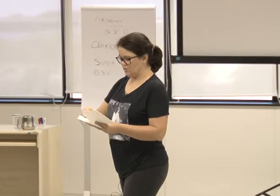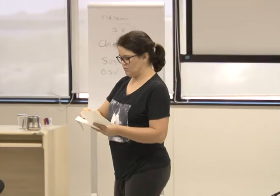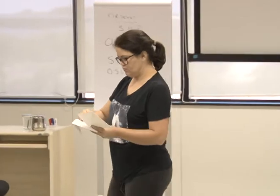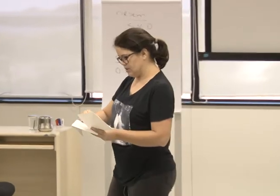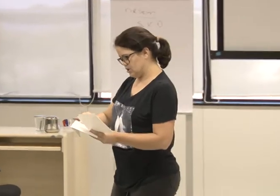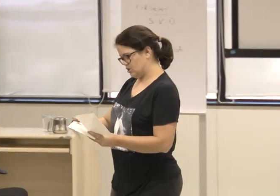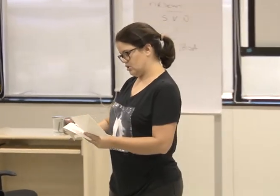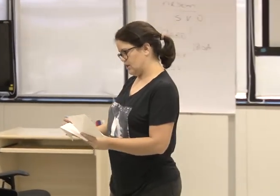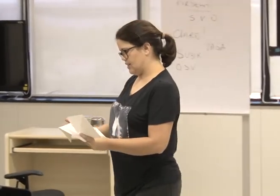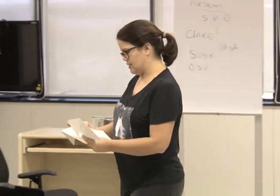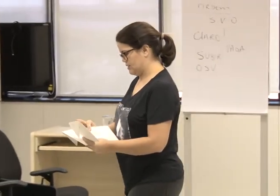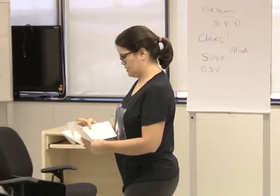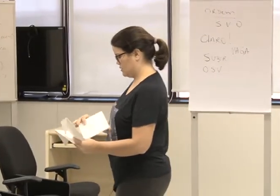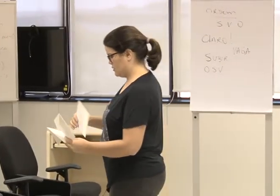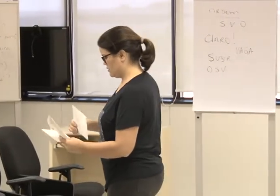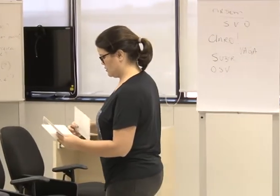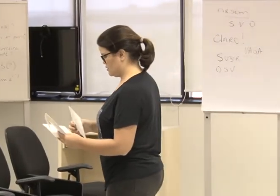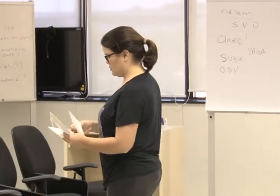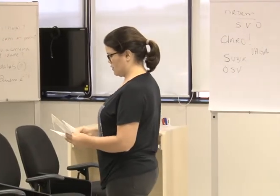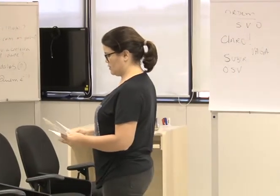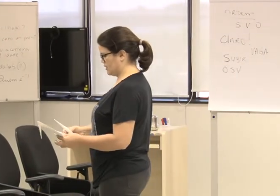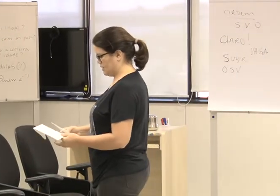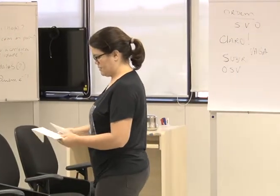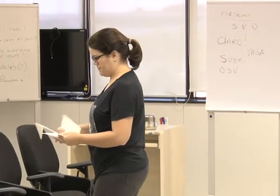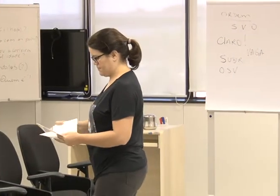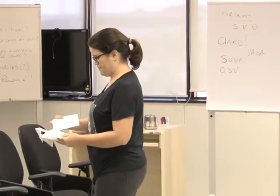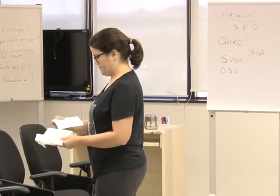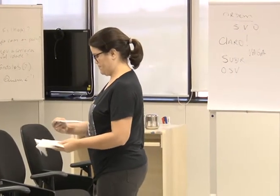uma de cada. Qual que você quer?